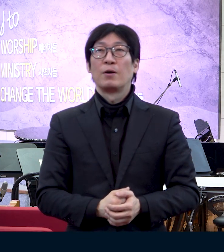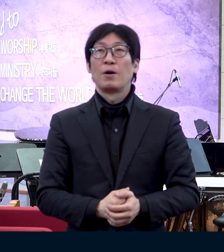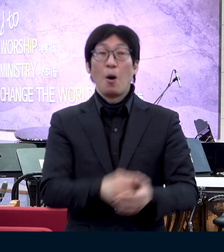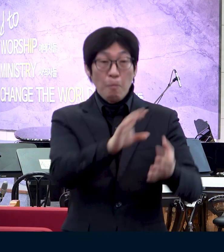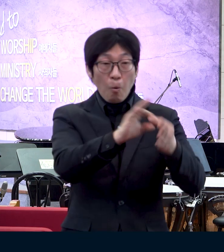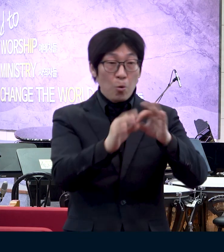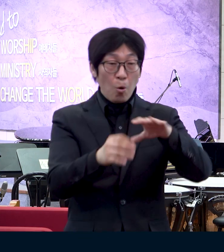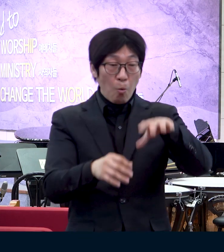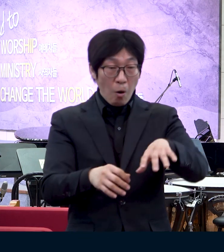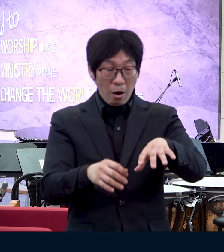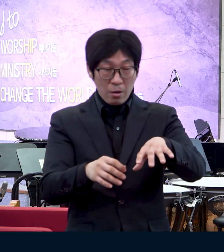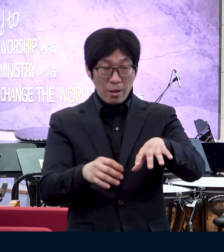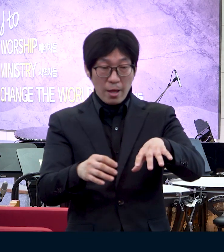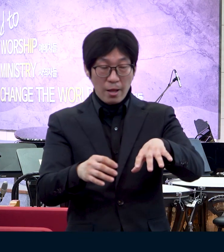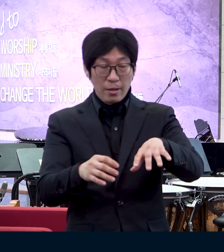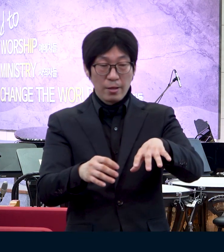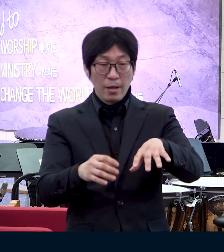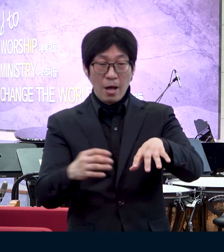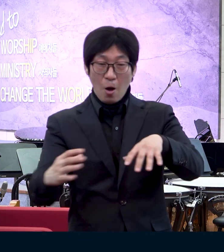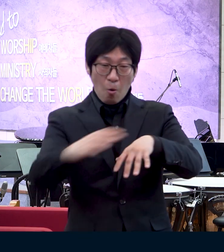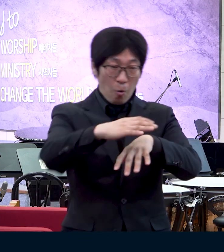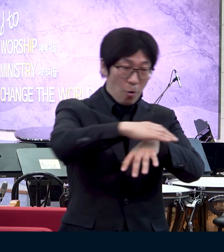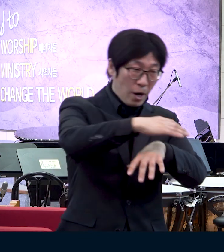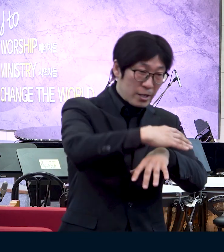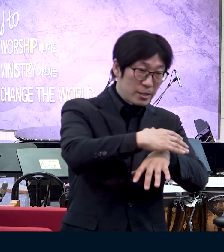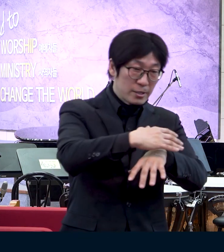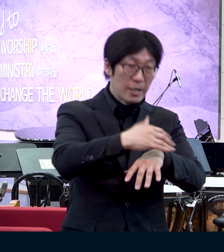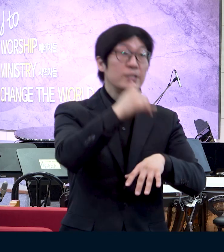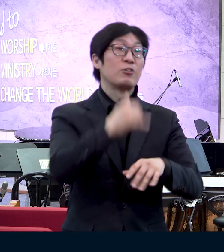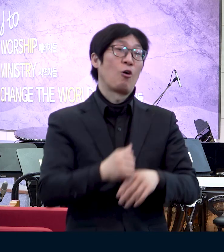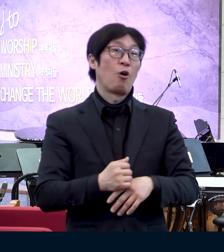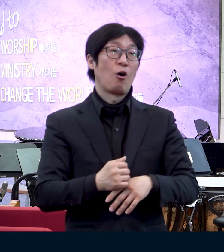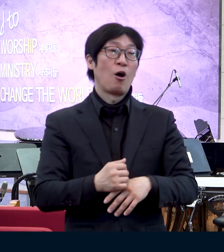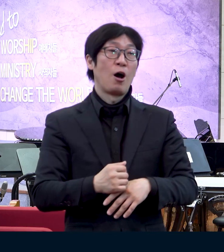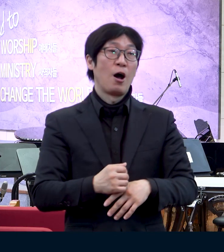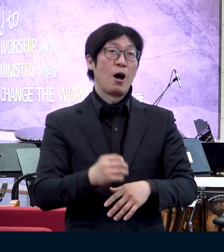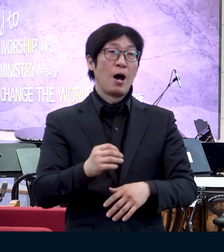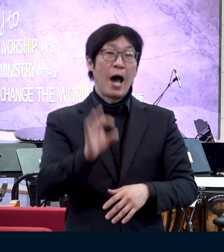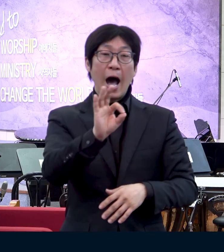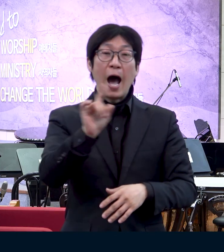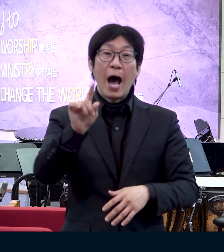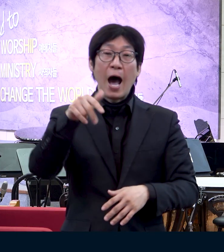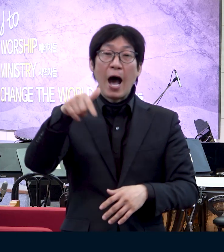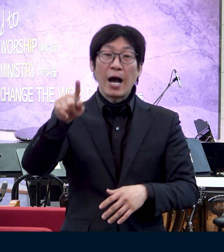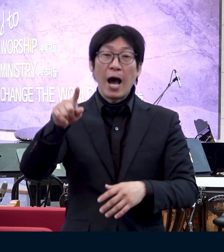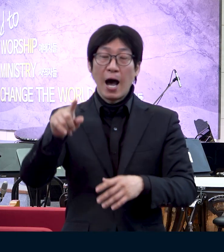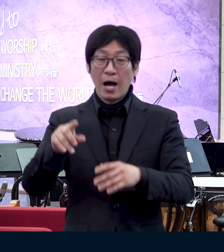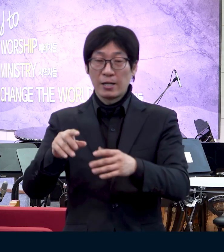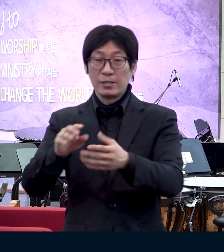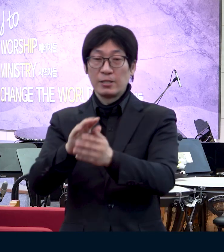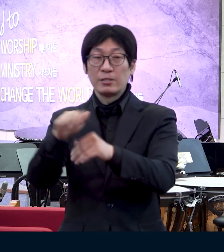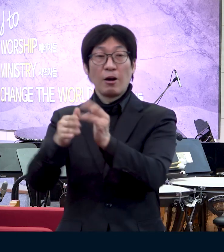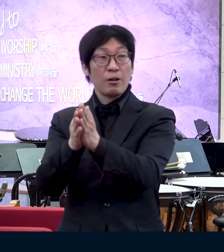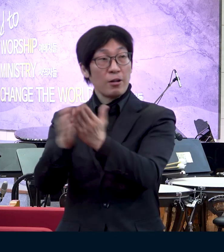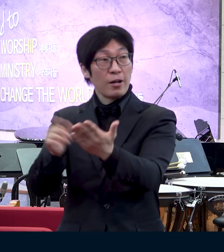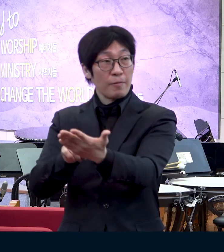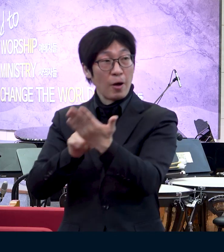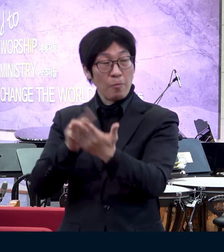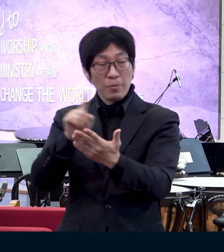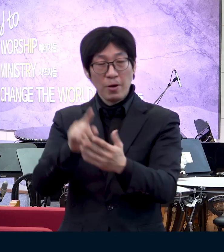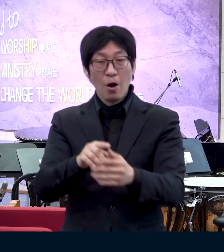그래요, 포도원을 허무는 그런 공격이 분명히 있습니다. 아가서에 나온 표현 그대로 포도원을 허는 작은 여우가 있다, 그